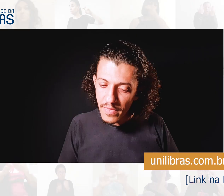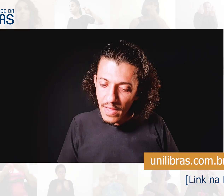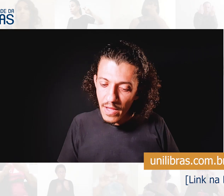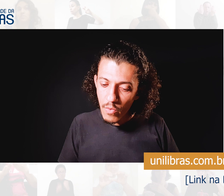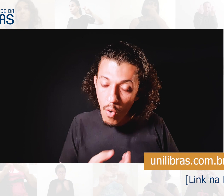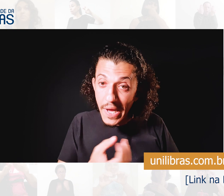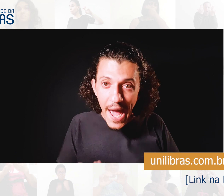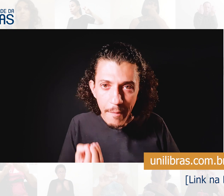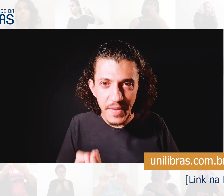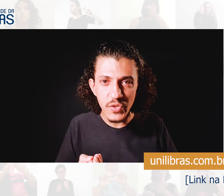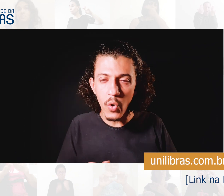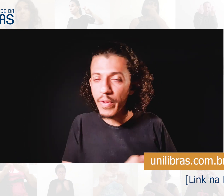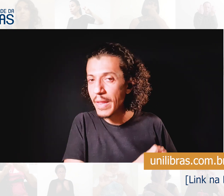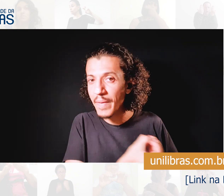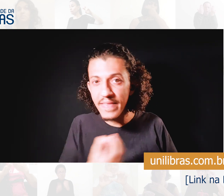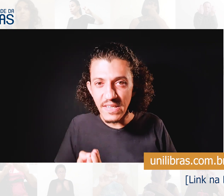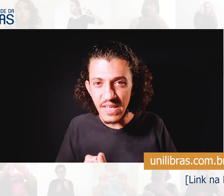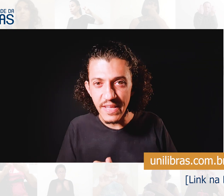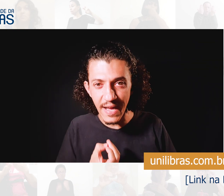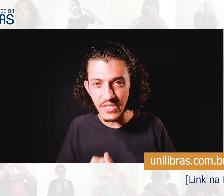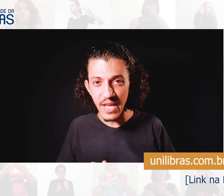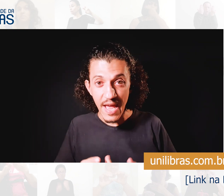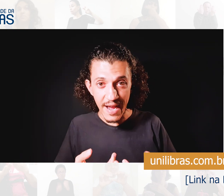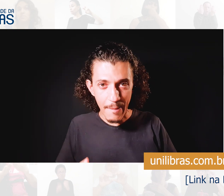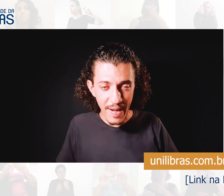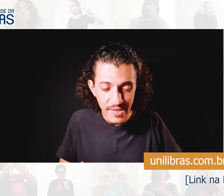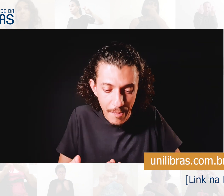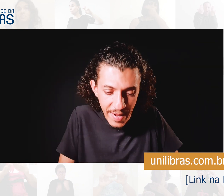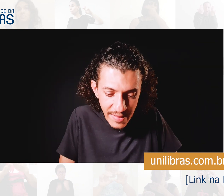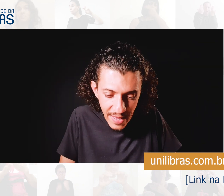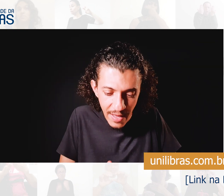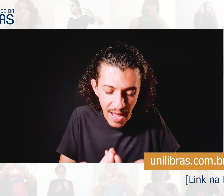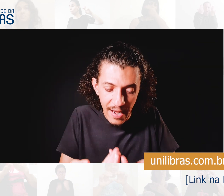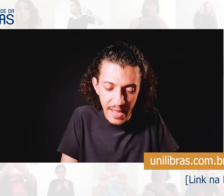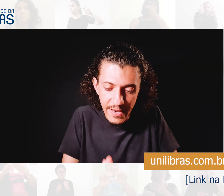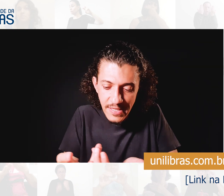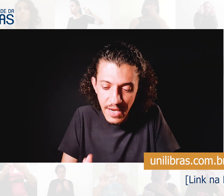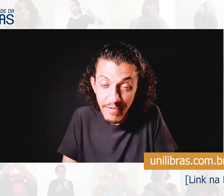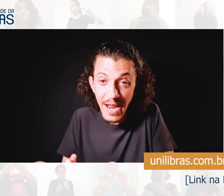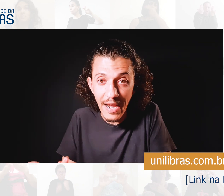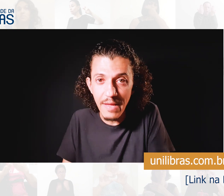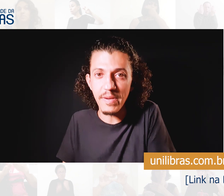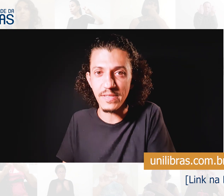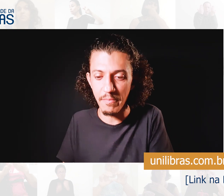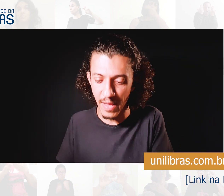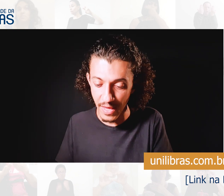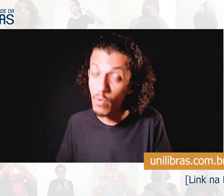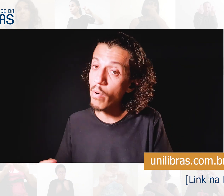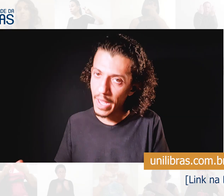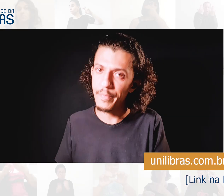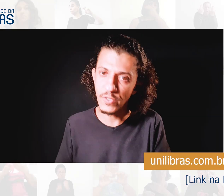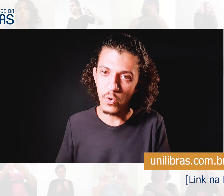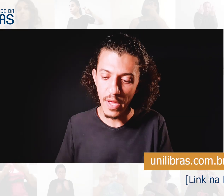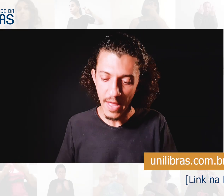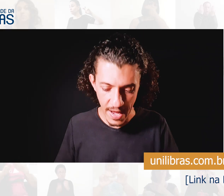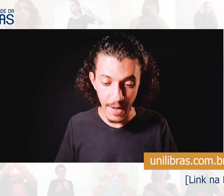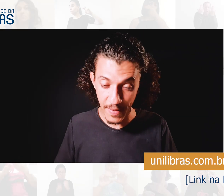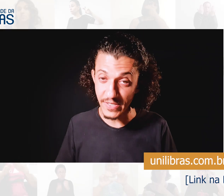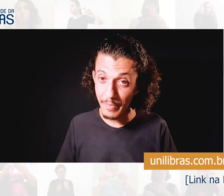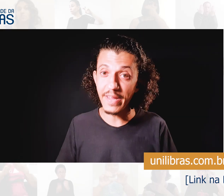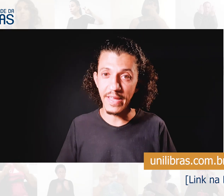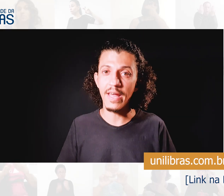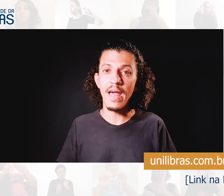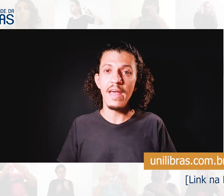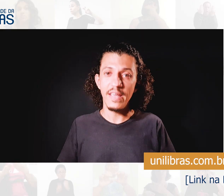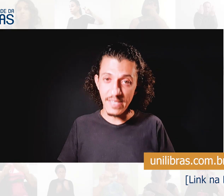correta. Qualquer pessoa, independente da idade, é capaz de aprender a ler e escrever a Libras também. E qualquer pessoa é